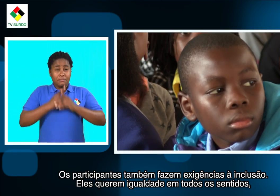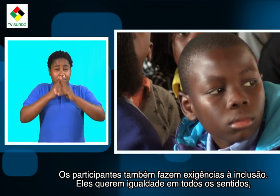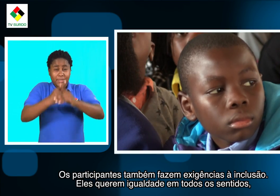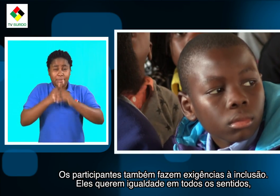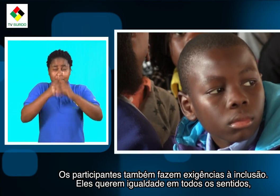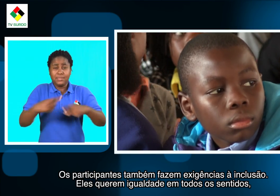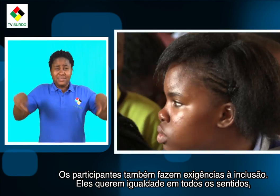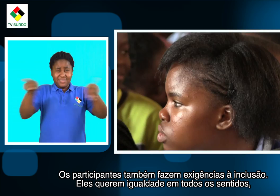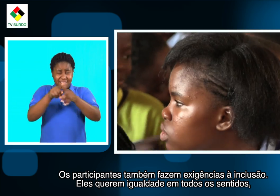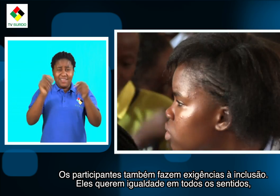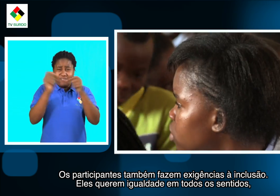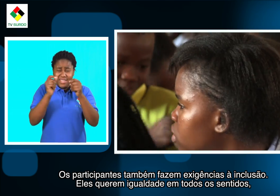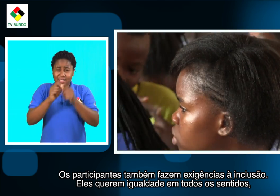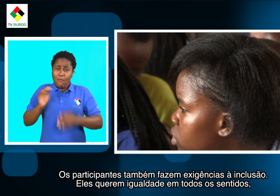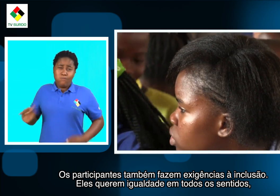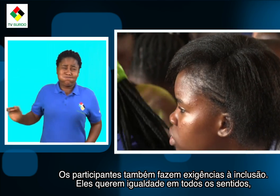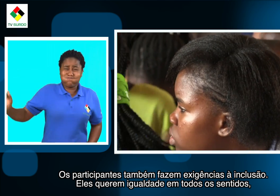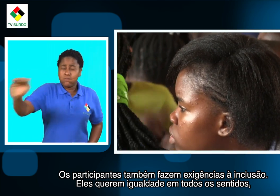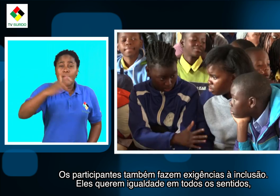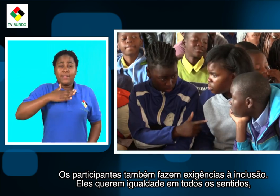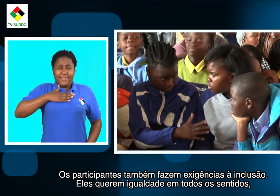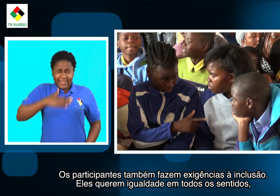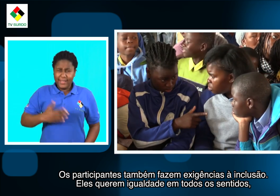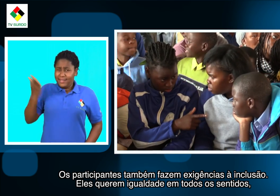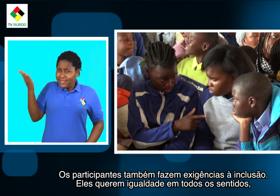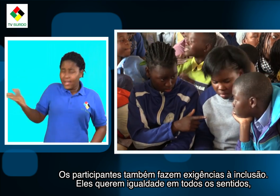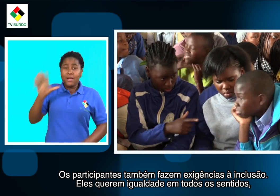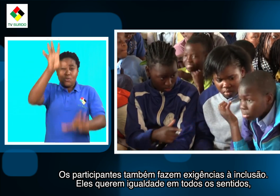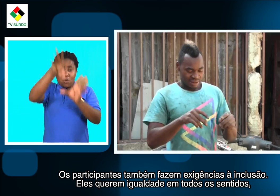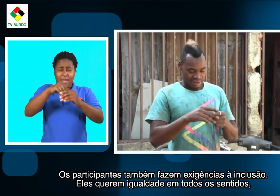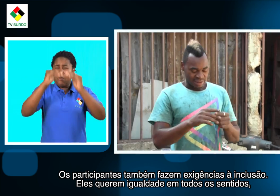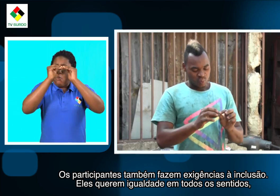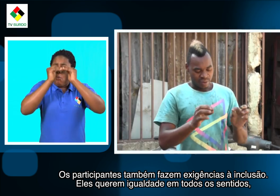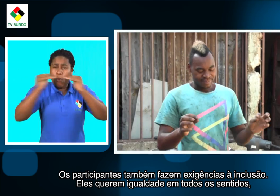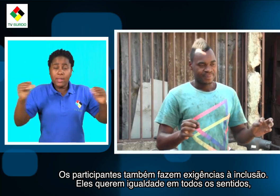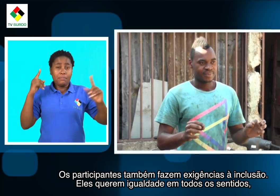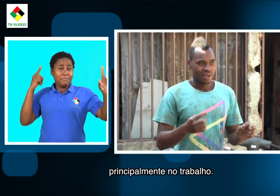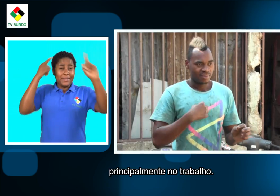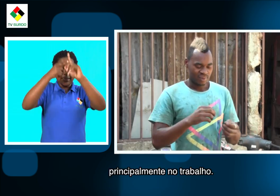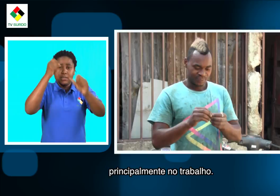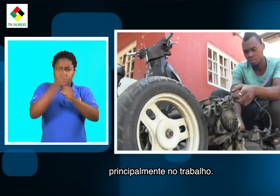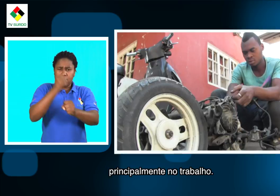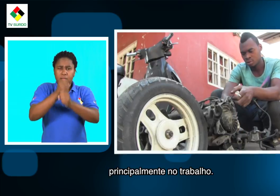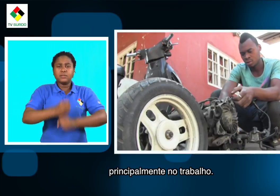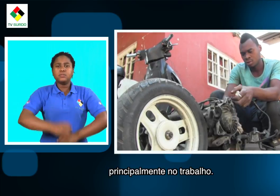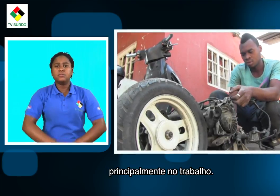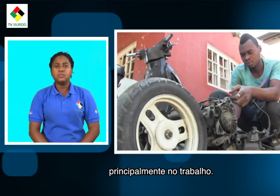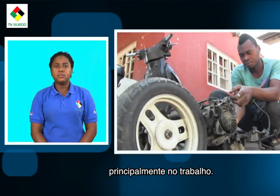vida os participantes também fazem exigências a inclusão eles querem igualdade em todos os sentidos Principalmente